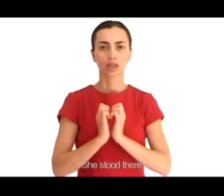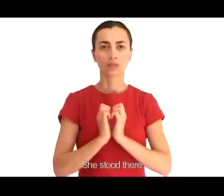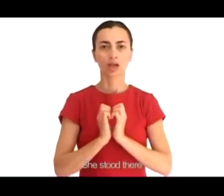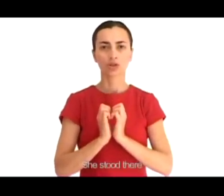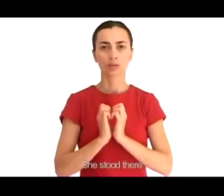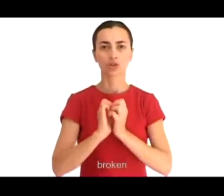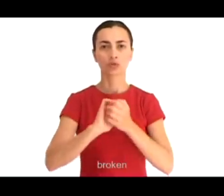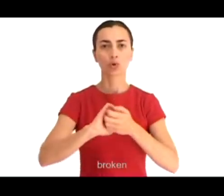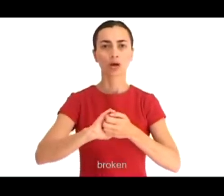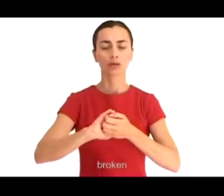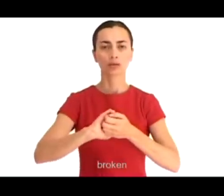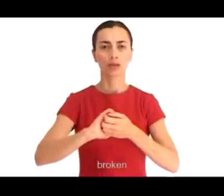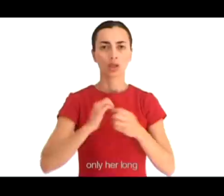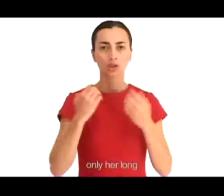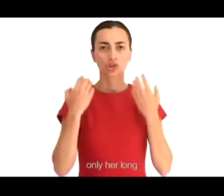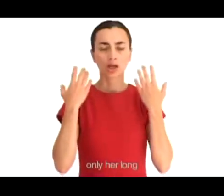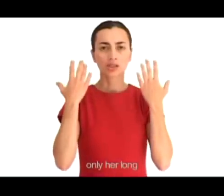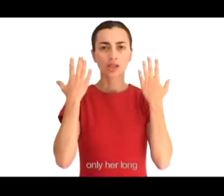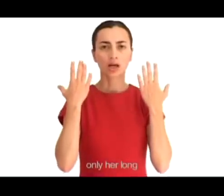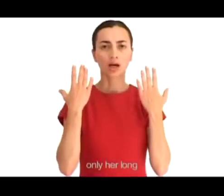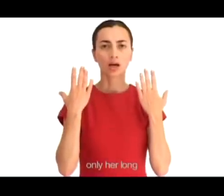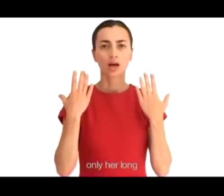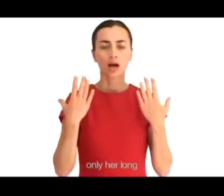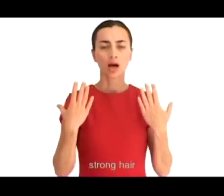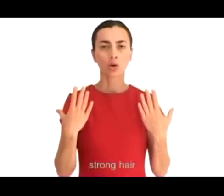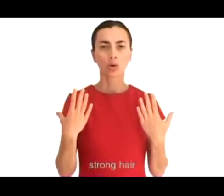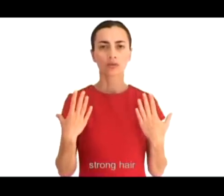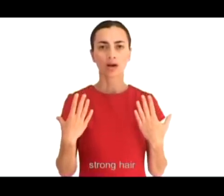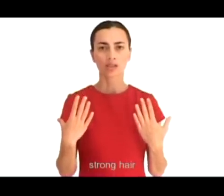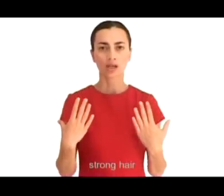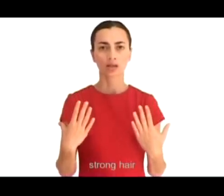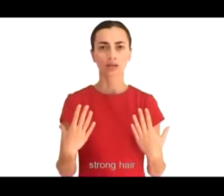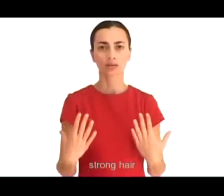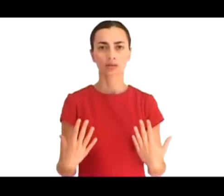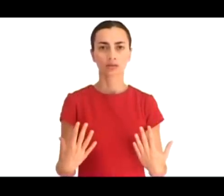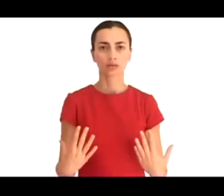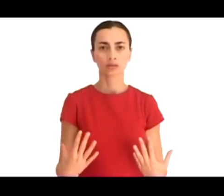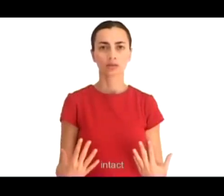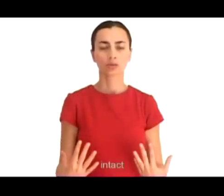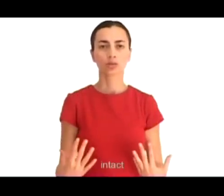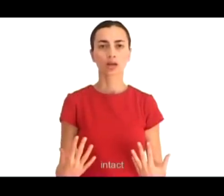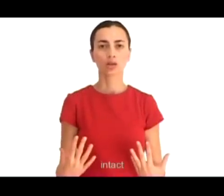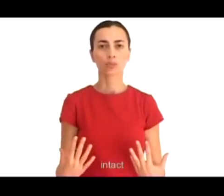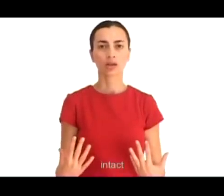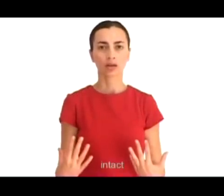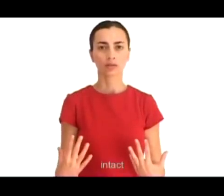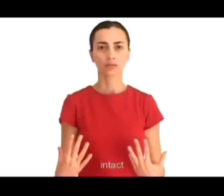היא עמדה שם, שבורה, כשרק שערה הארוך והחזק נותר ללא פגע.